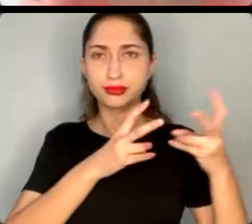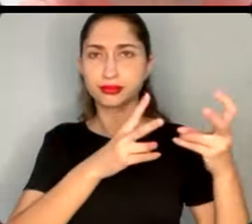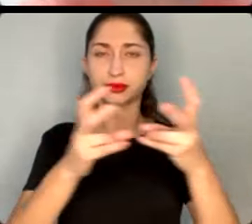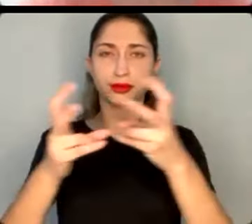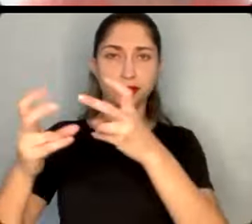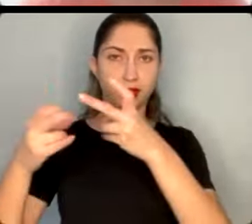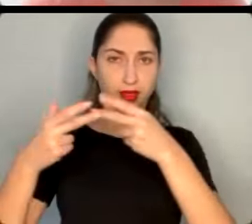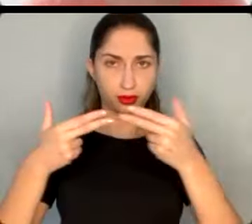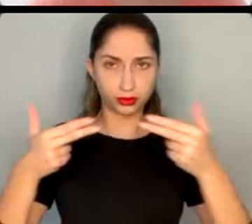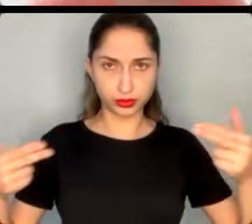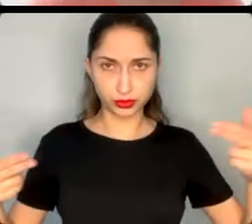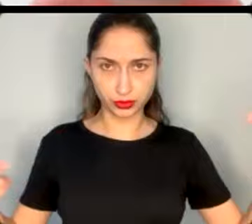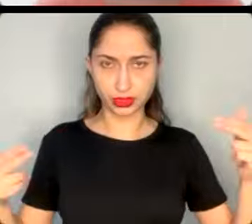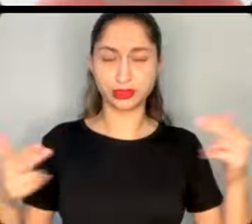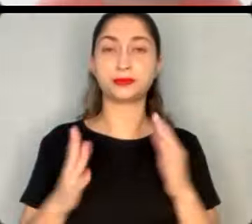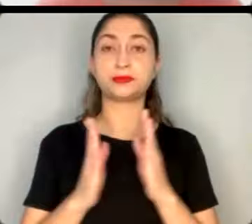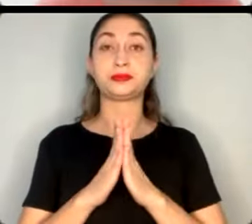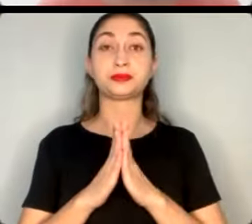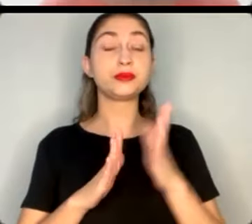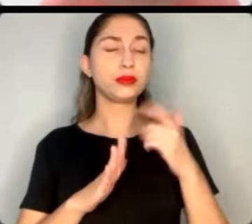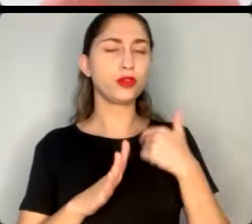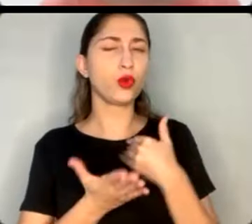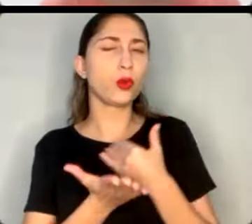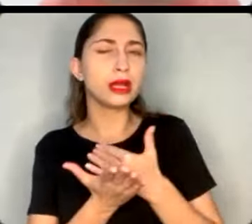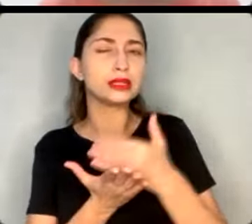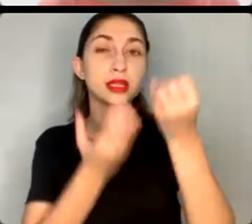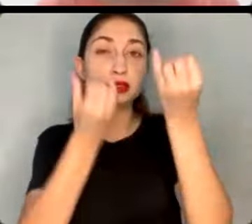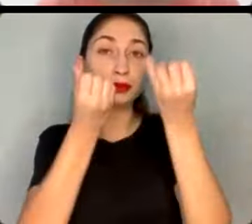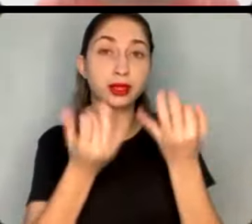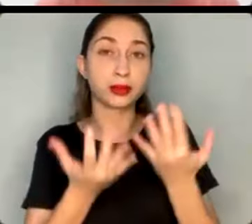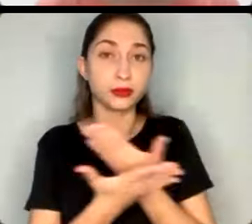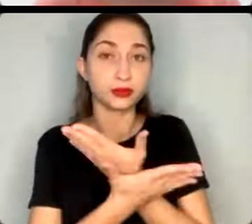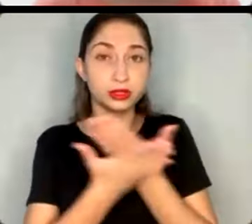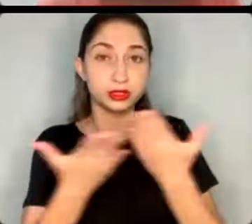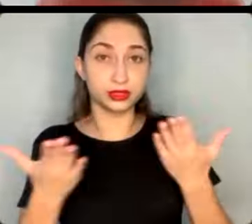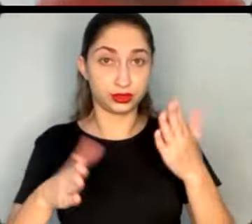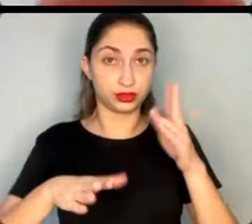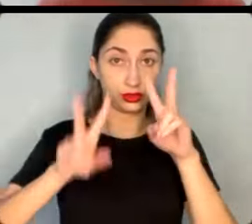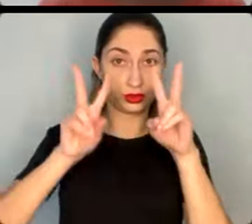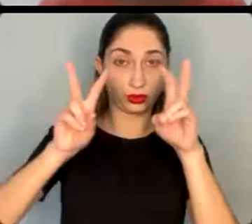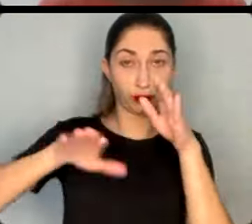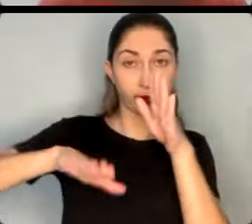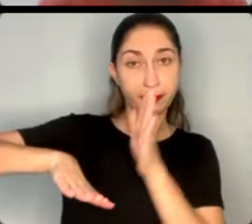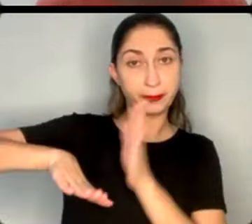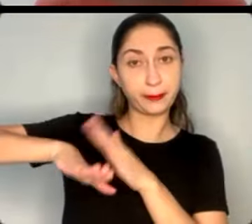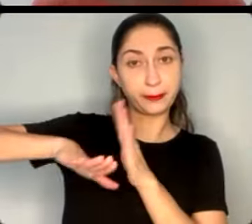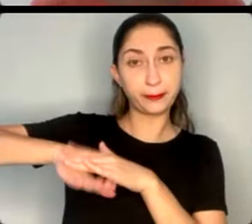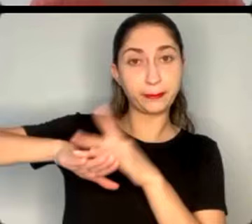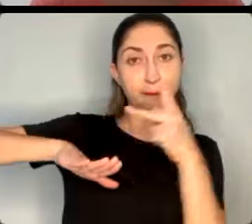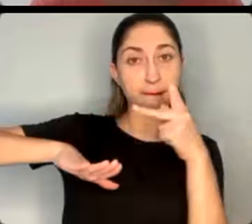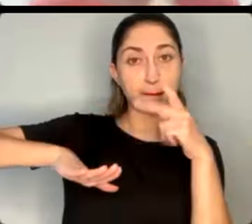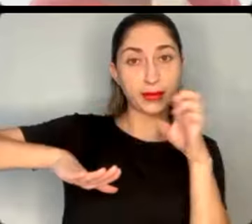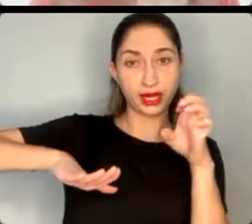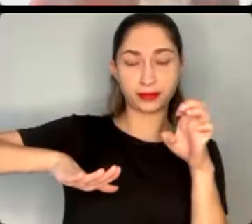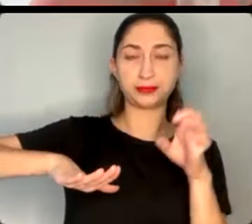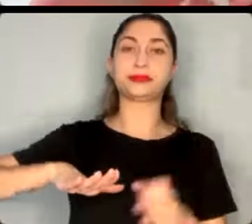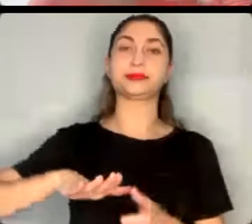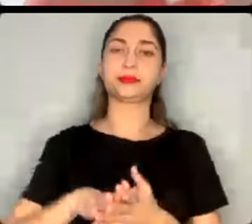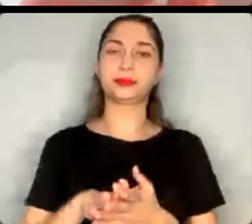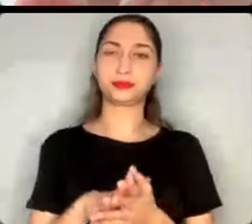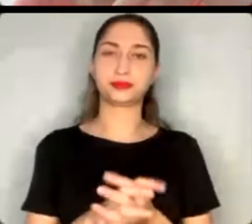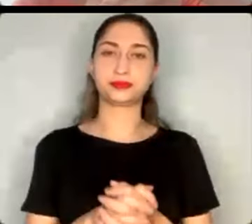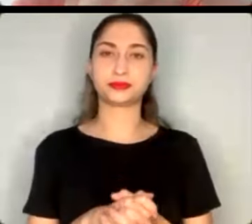vou começar pelos pés, e eu tenho aqui uma pecinha do pé, essa peça é do pé esquerdo.